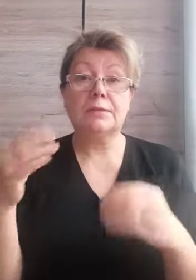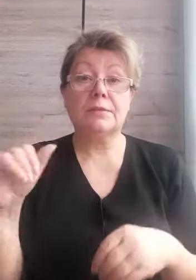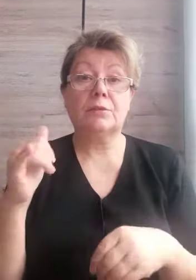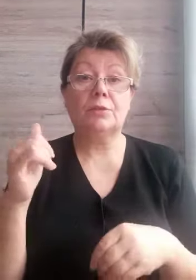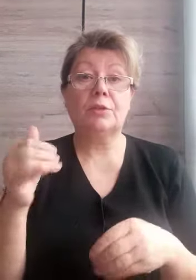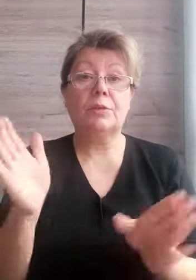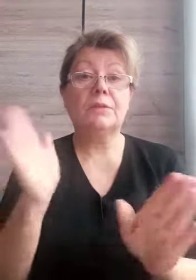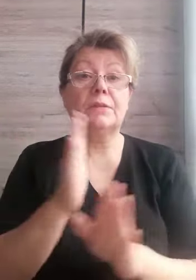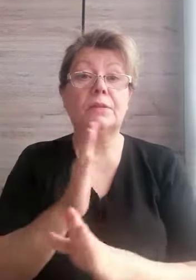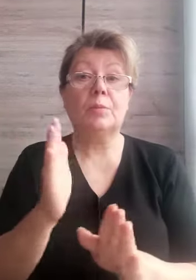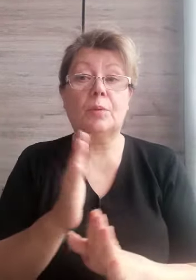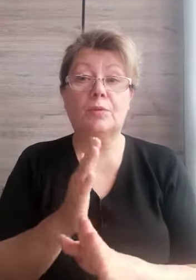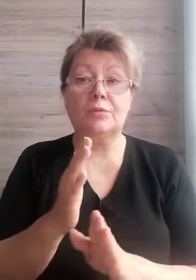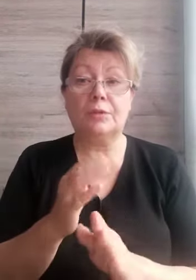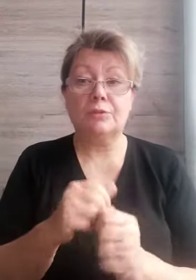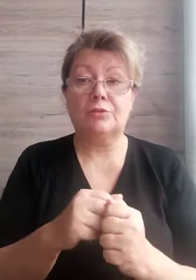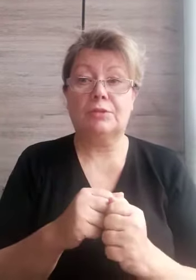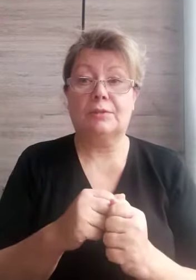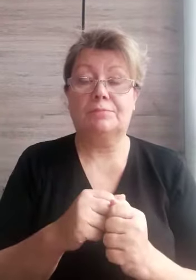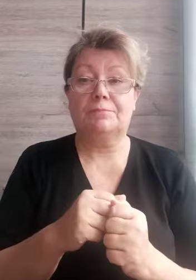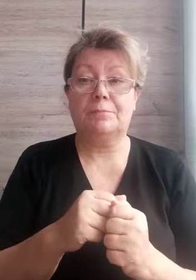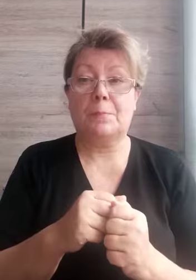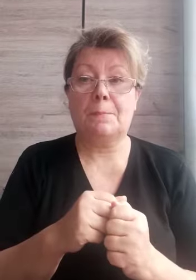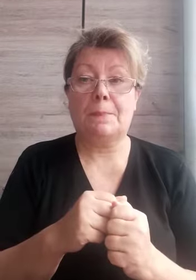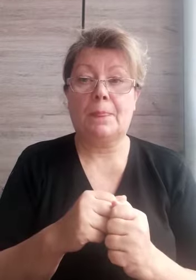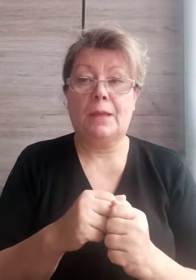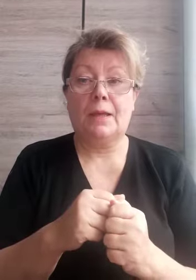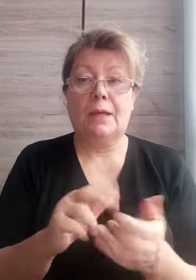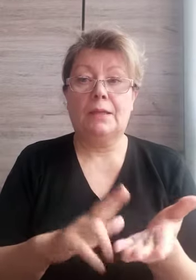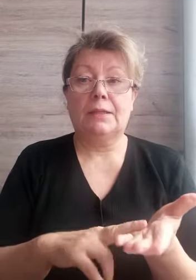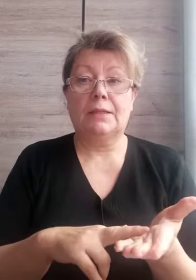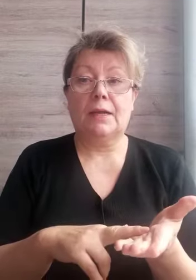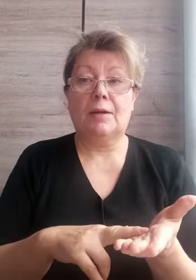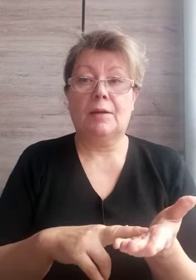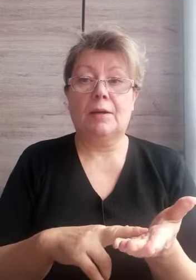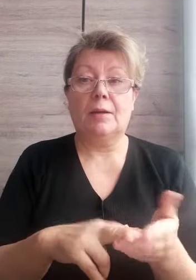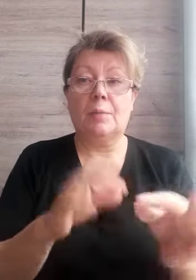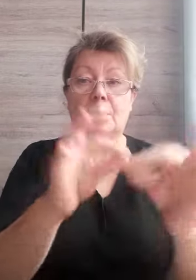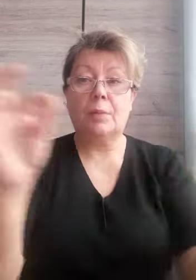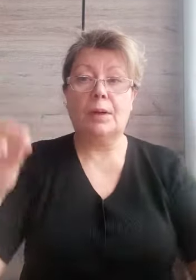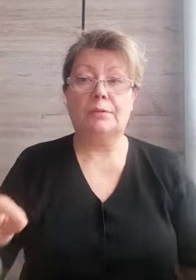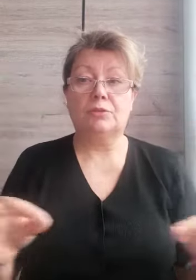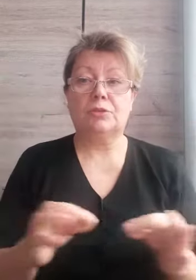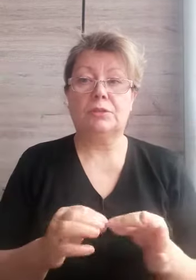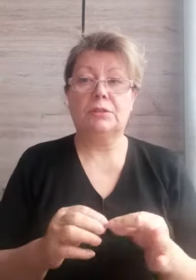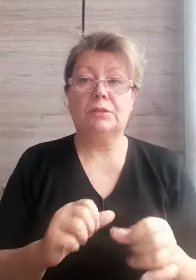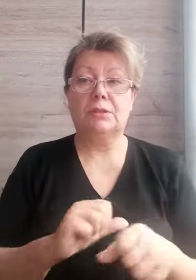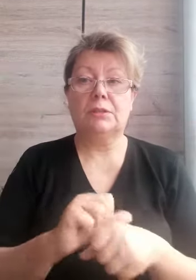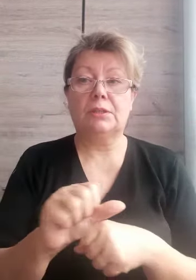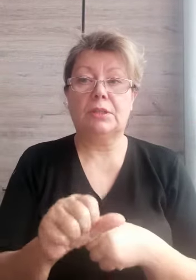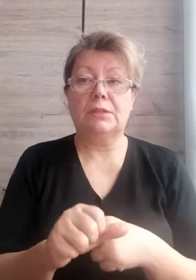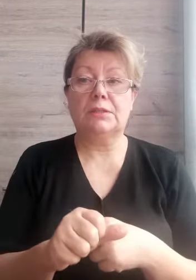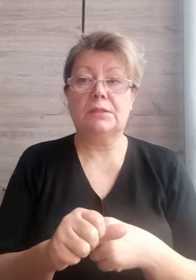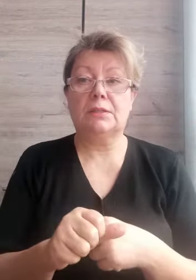jasnym, pączem. Na plażę jest